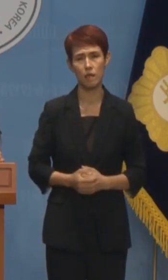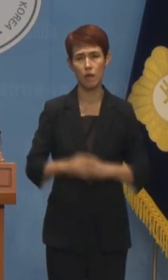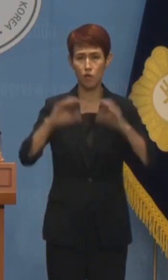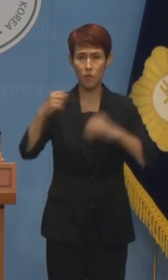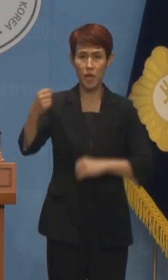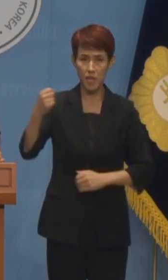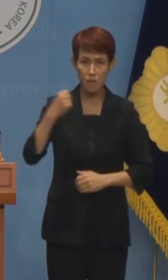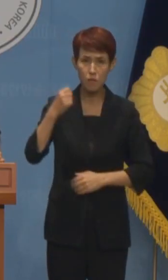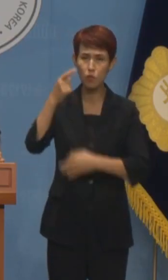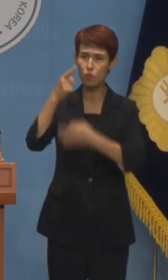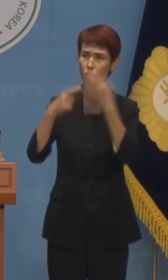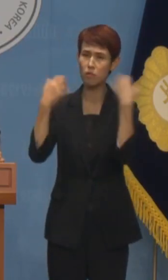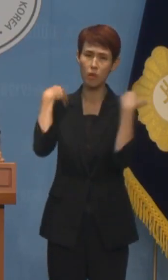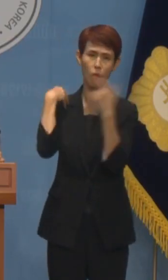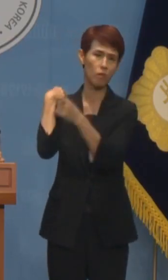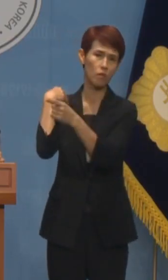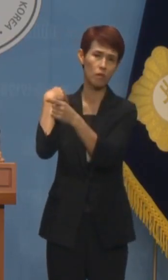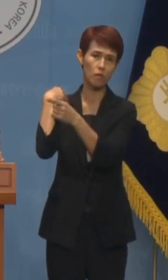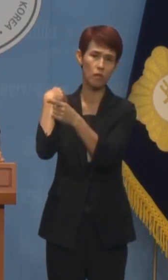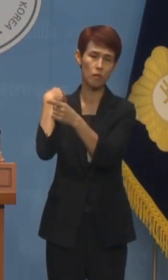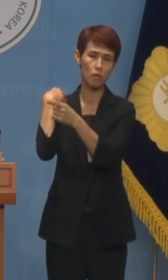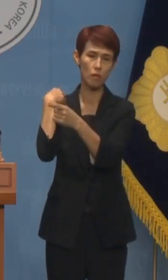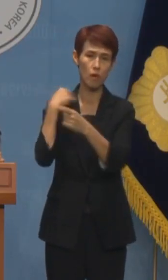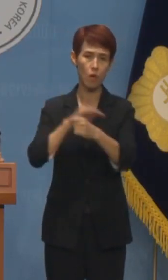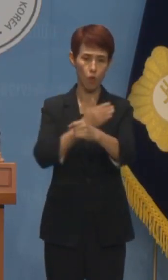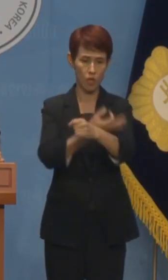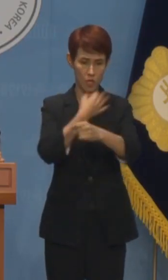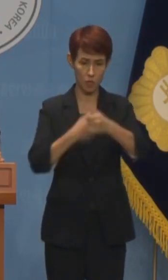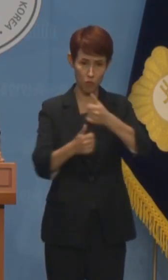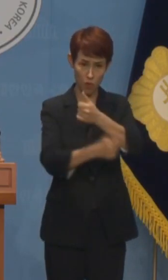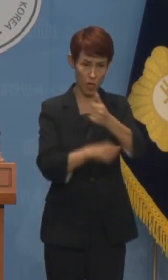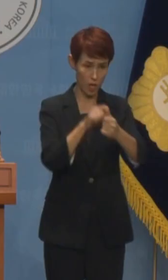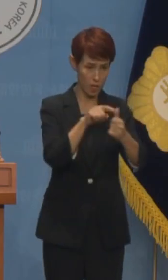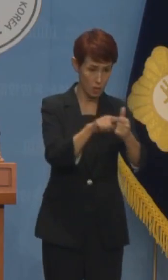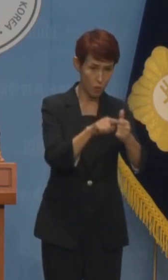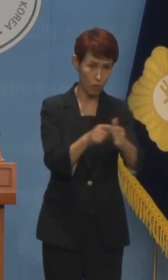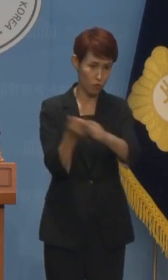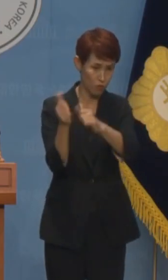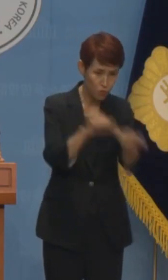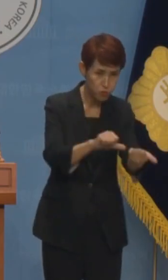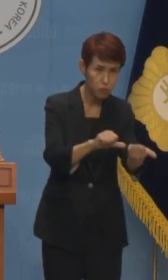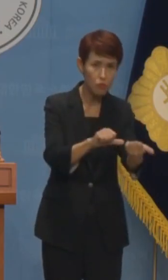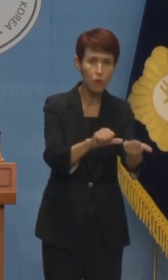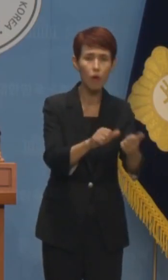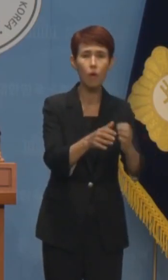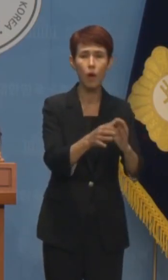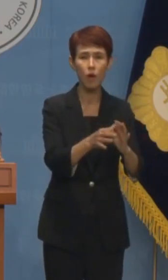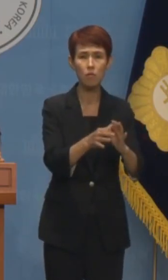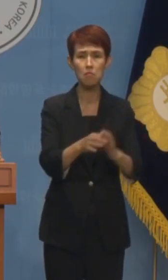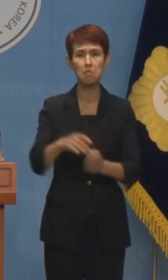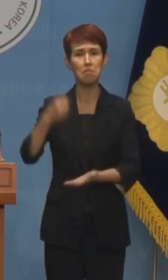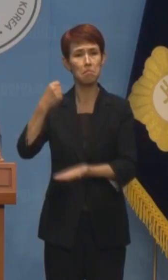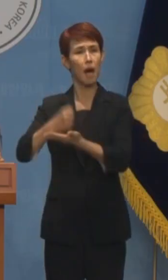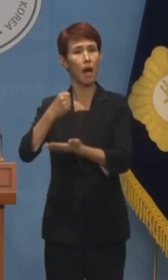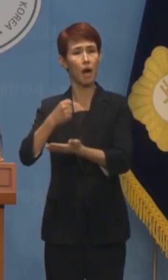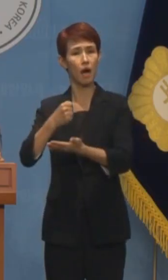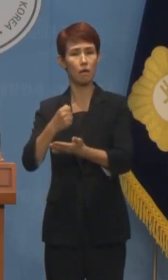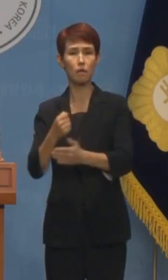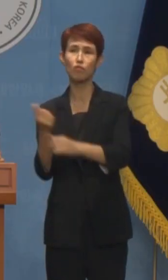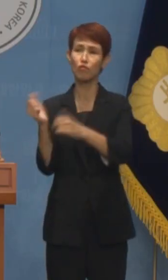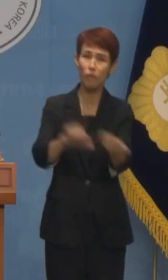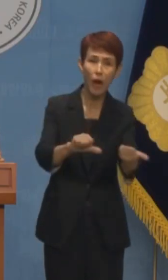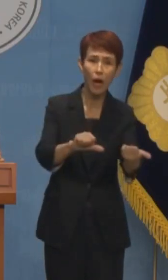국민의힘과 윤석열 정권은 권익위 국장의 억울한 죽음에 대해서 탁 치니까 억